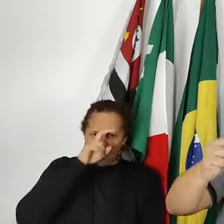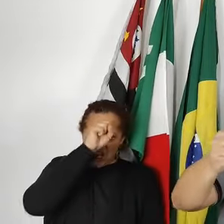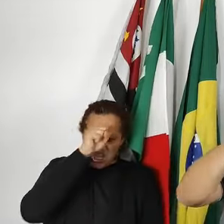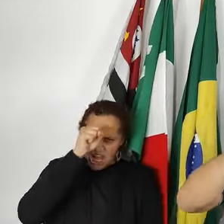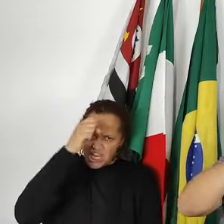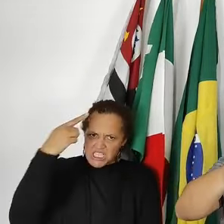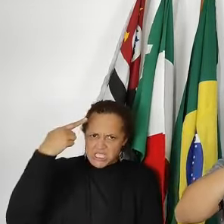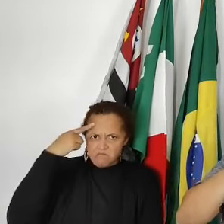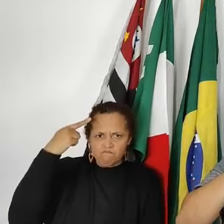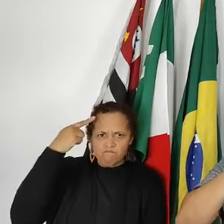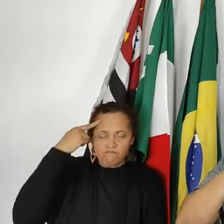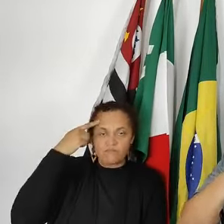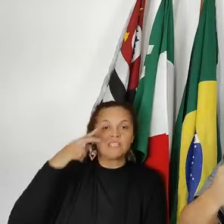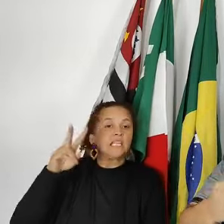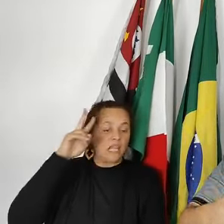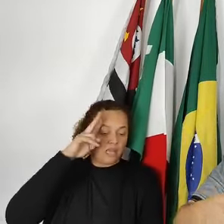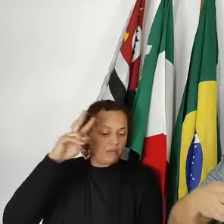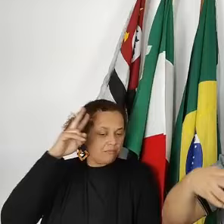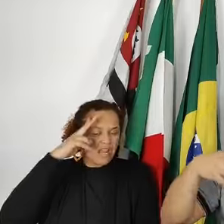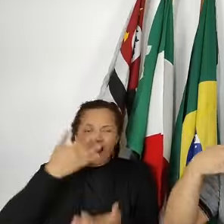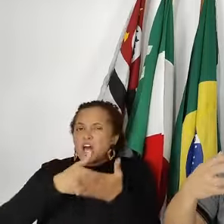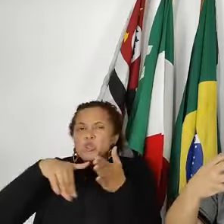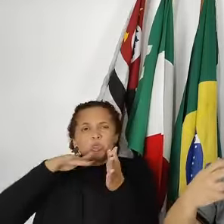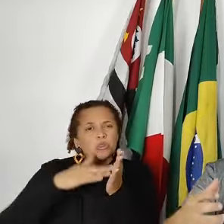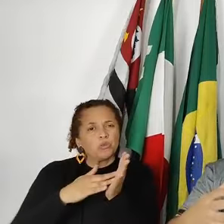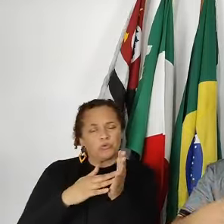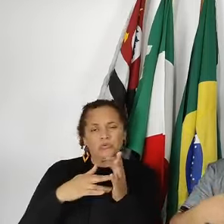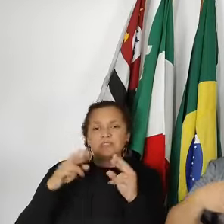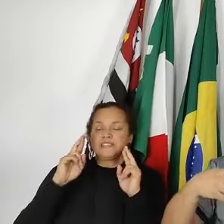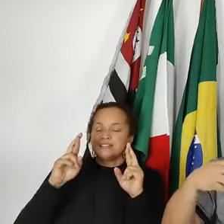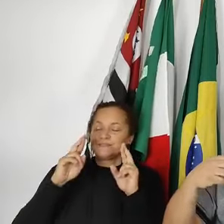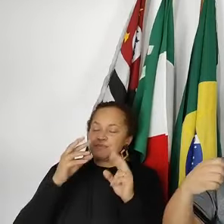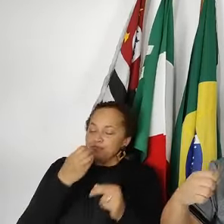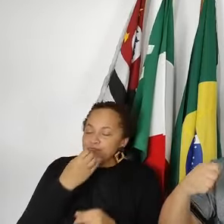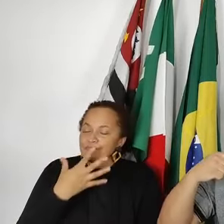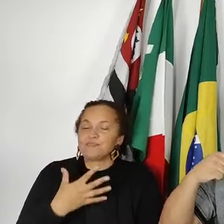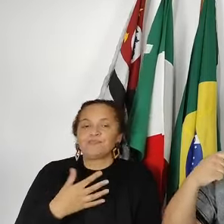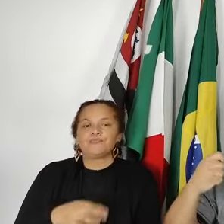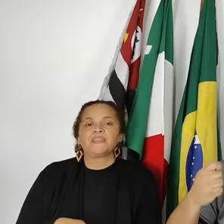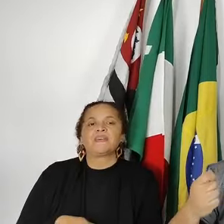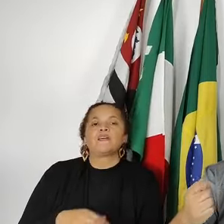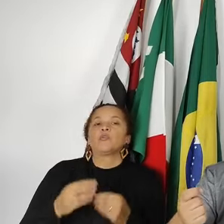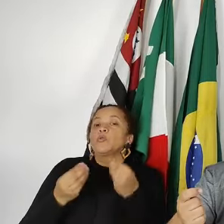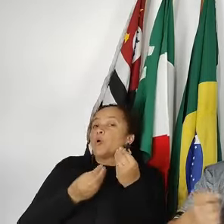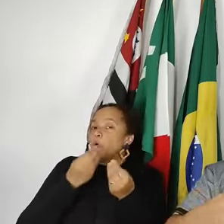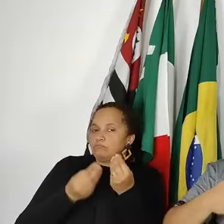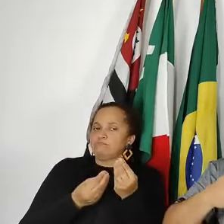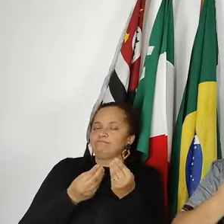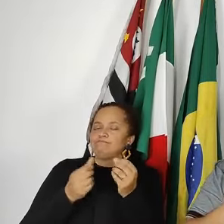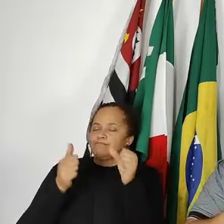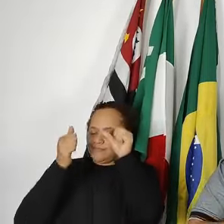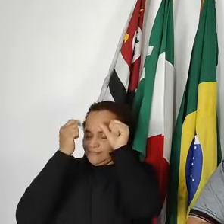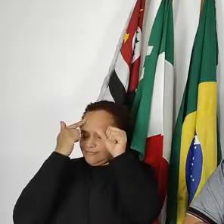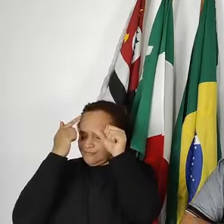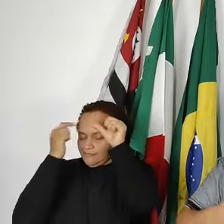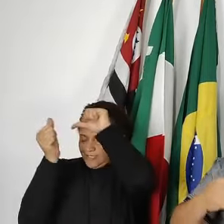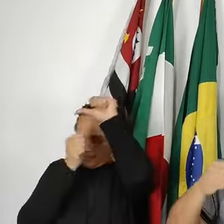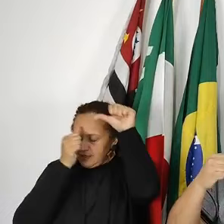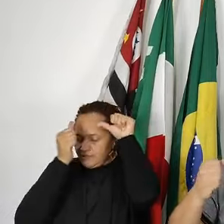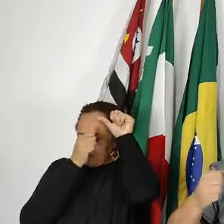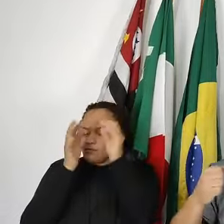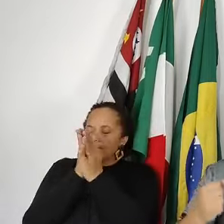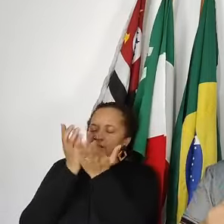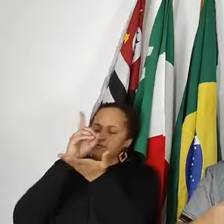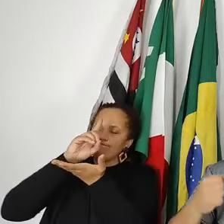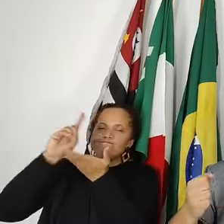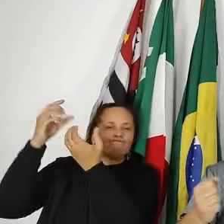trazer à memória aquilo que nos dá esperança, renovar a nossa mente, mas renovar com a palavra, com os ensinamentos que